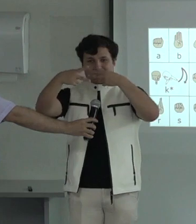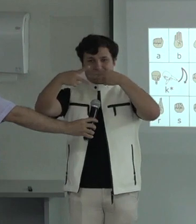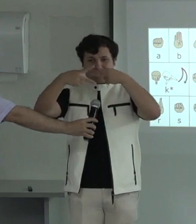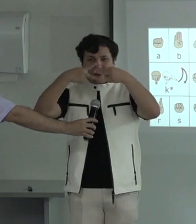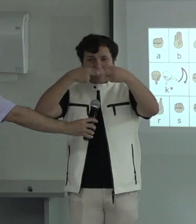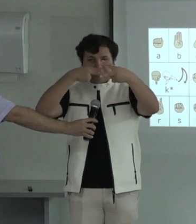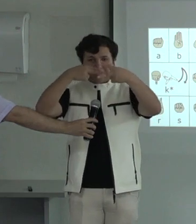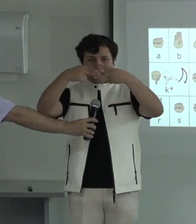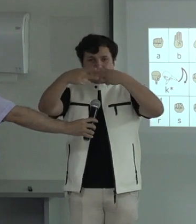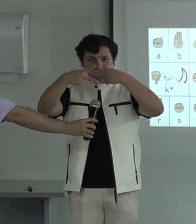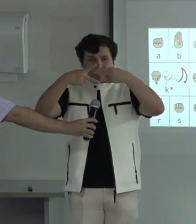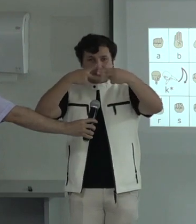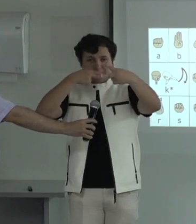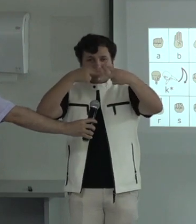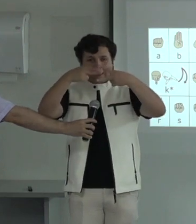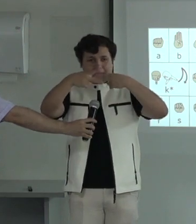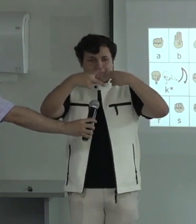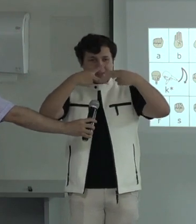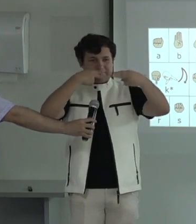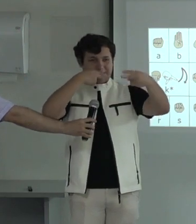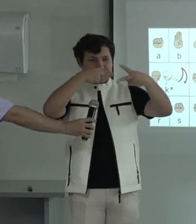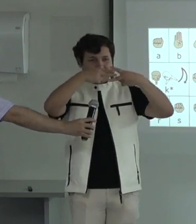Y ahora así, pero sin trabarse. A ver.